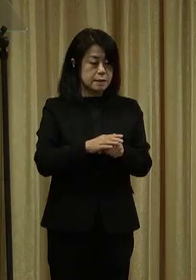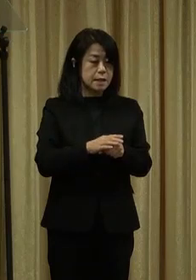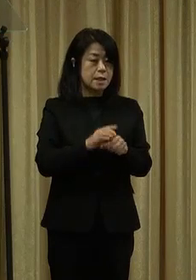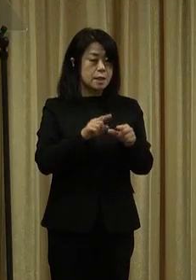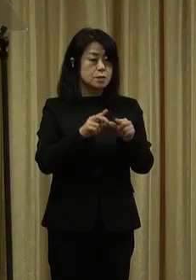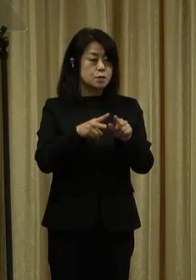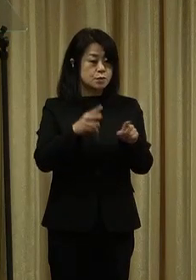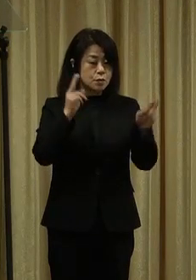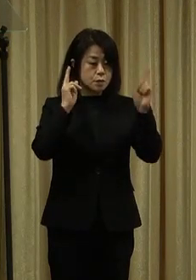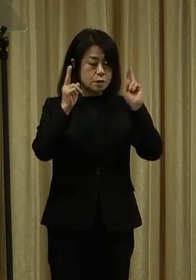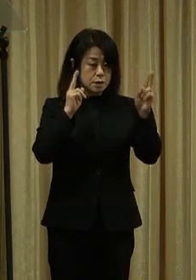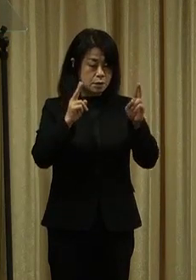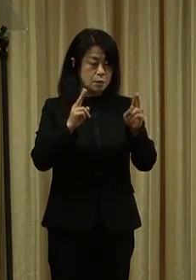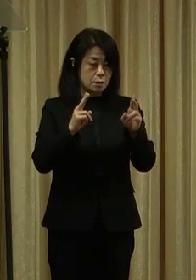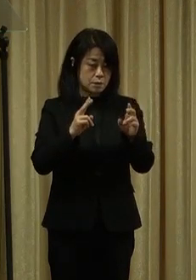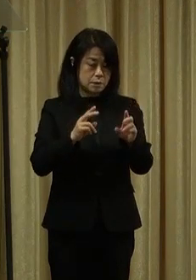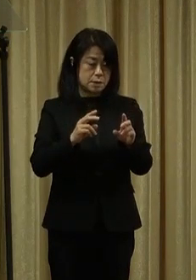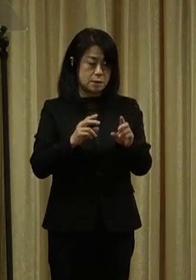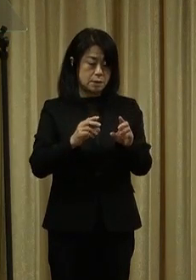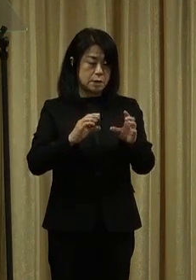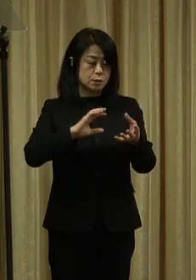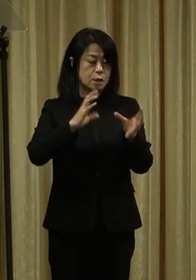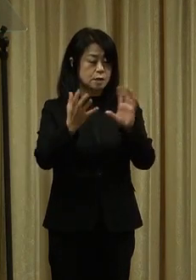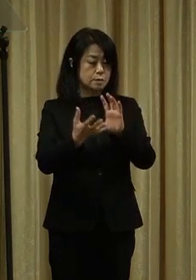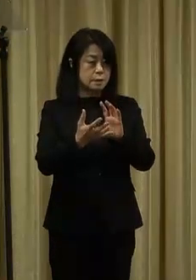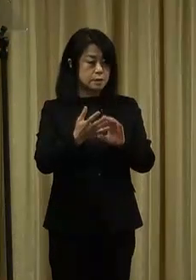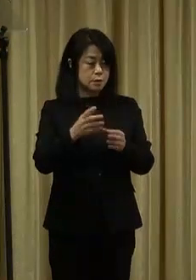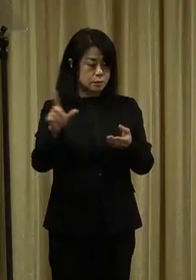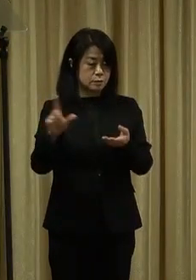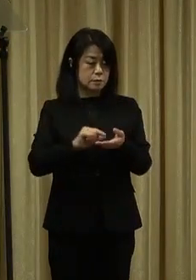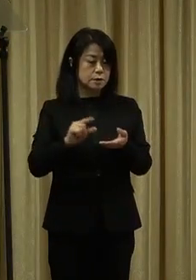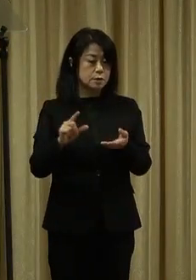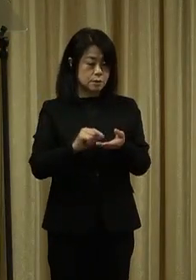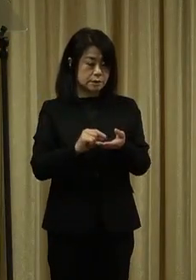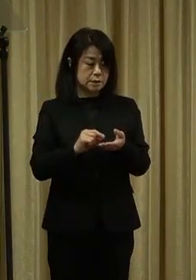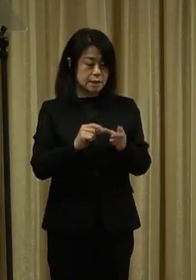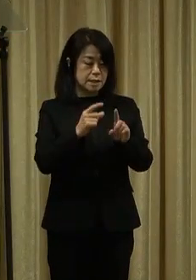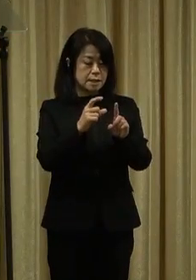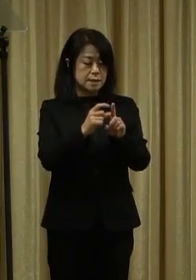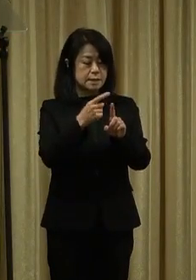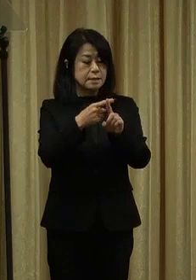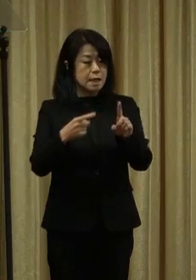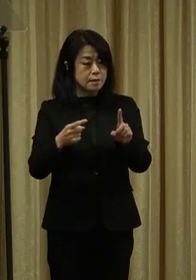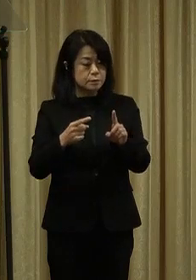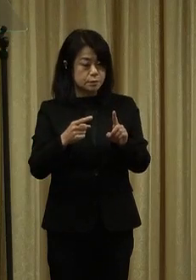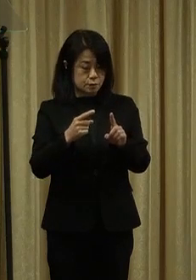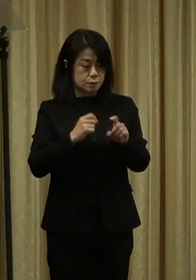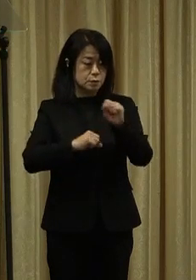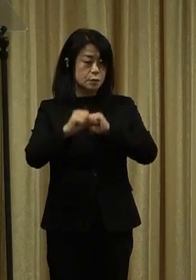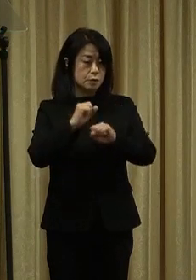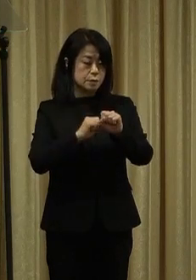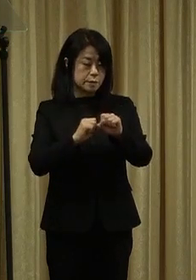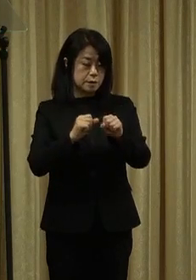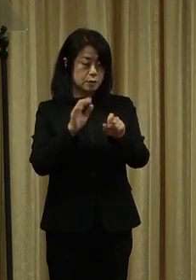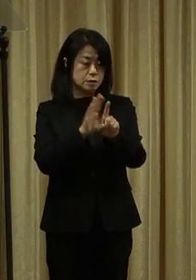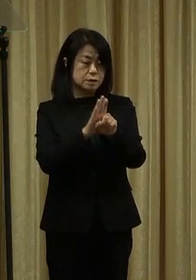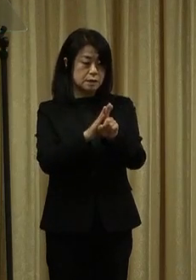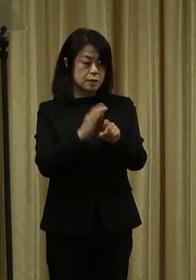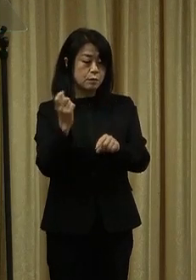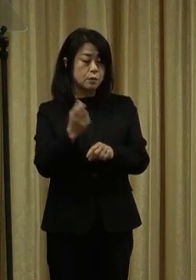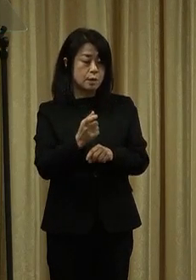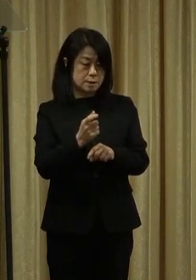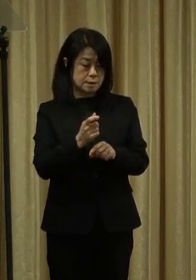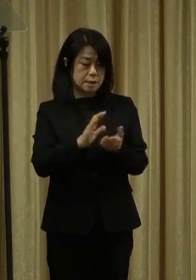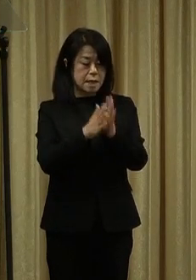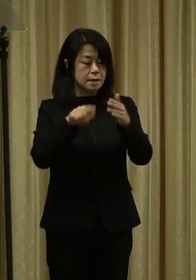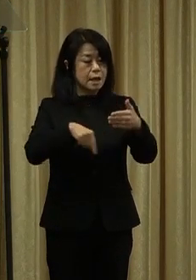ランスフォーメーション補助金なども活用し、中小企業などの DX を図る取り組みへの支援を強化するほか、